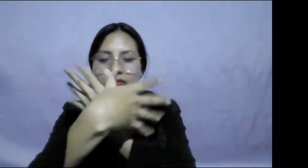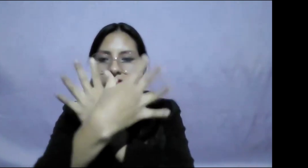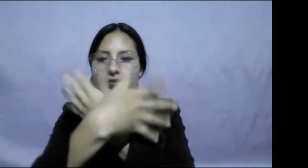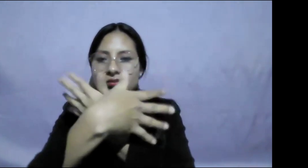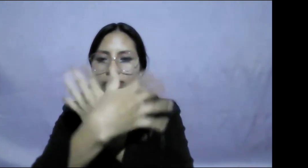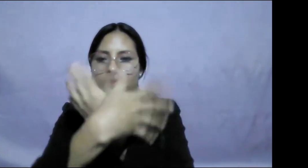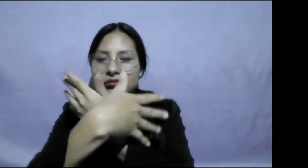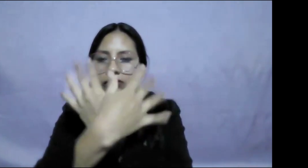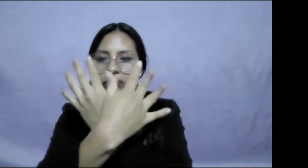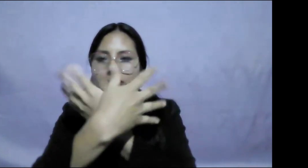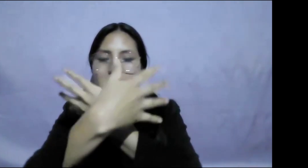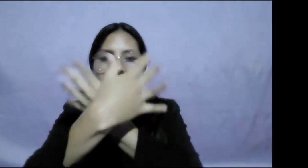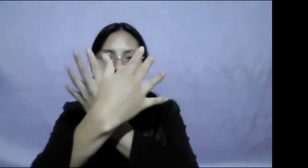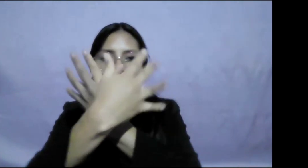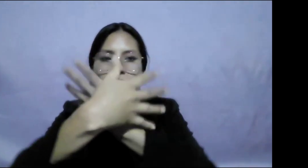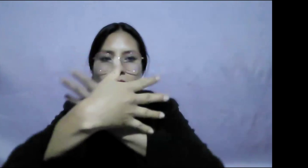Ajá